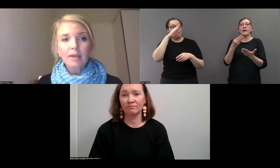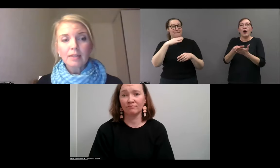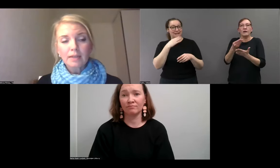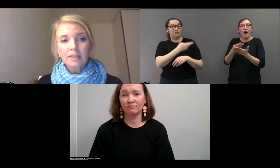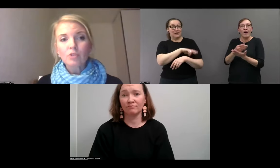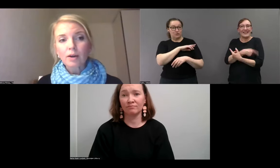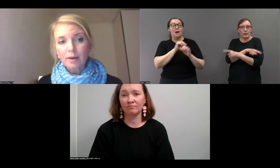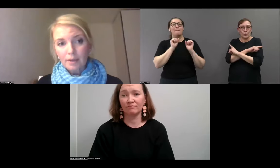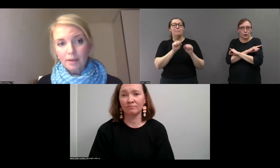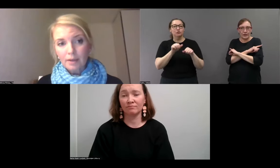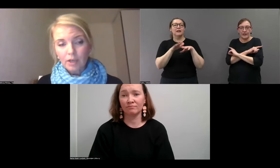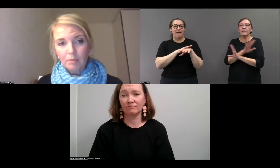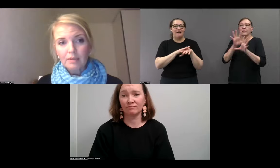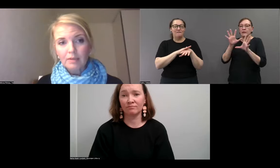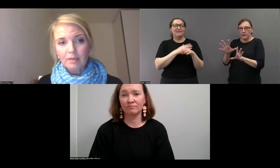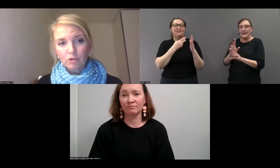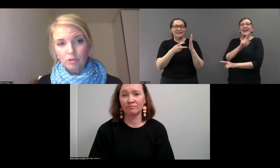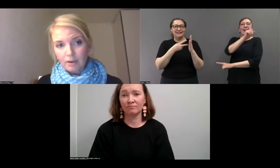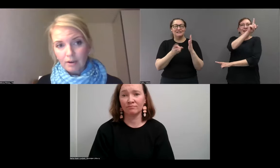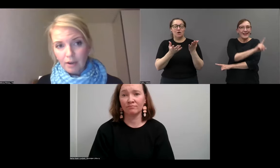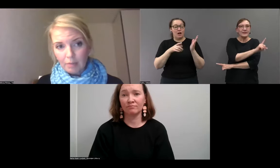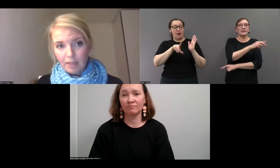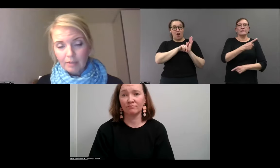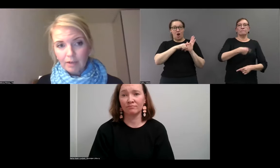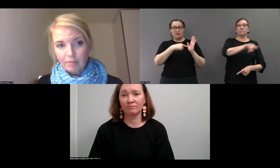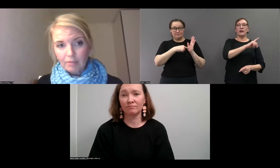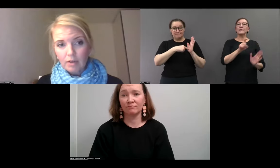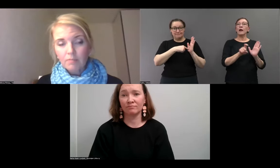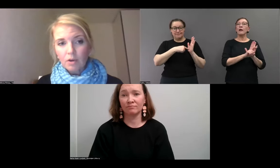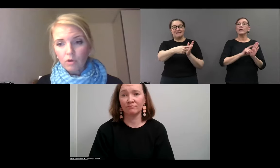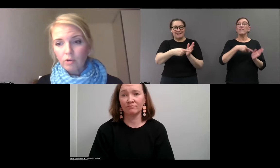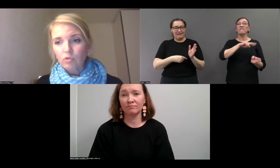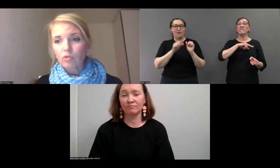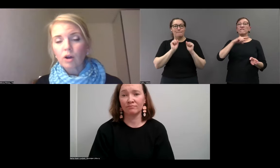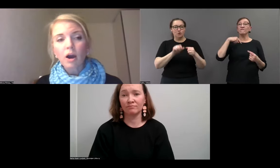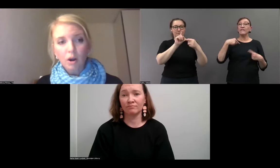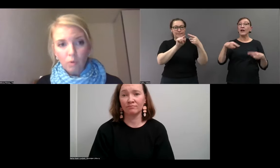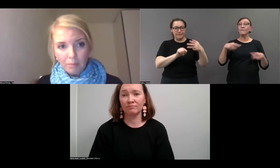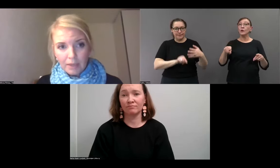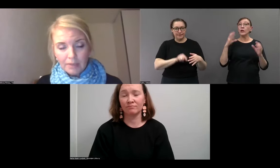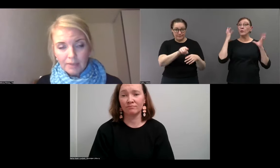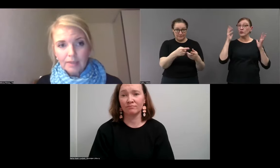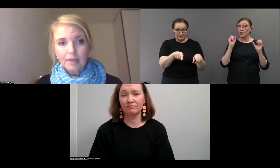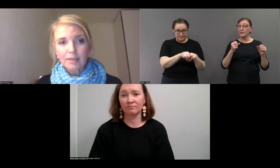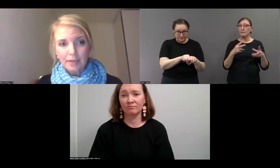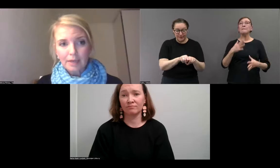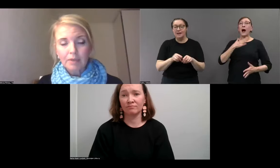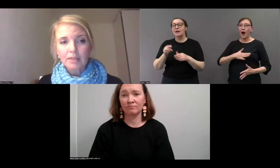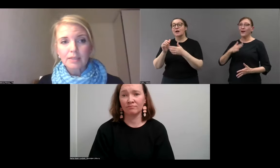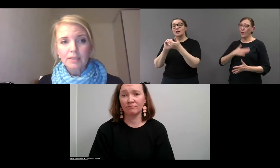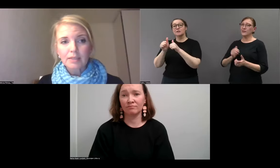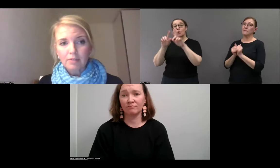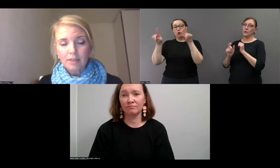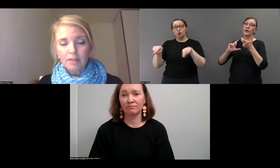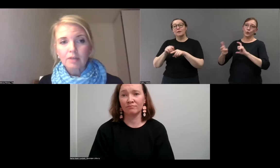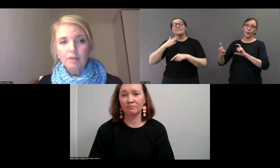saamme tekstitettyä kaikki ne ohjelmat, jotka laki meiltä velvoittaa. Urheiluruudun haluamme tekstittää ja tiedämme, että